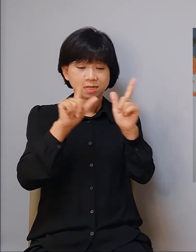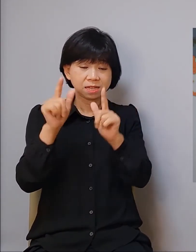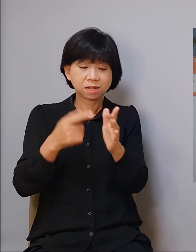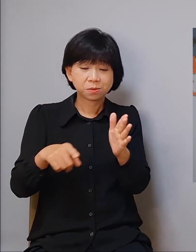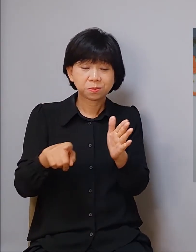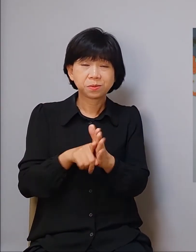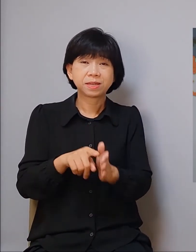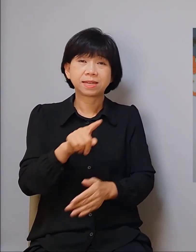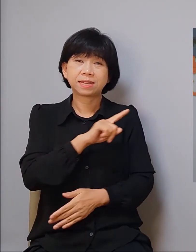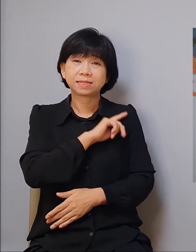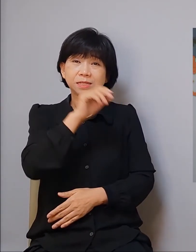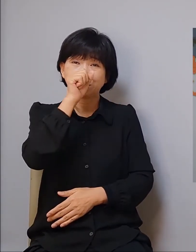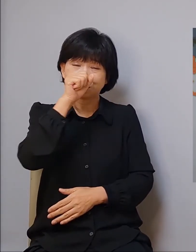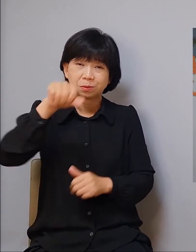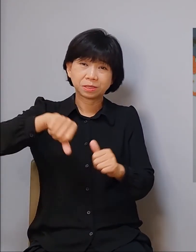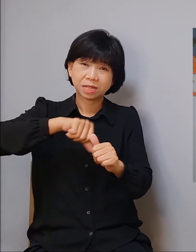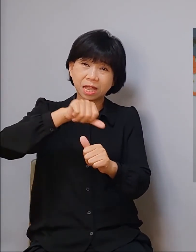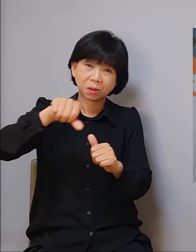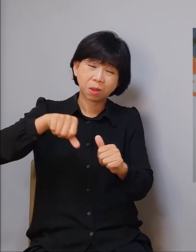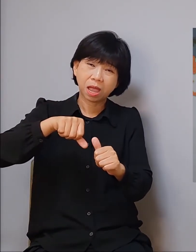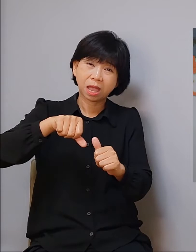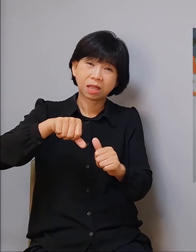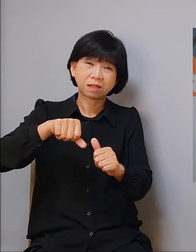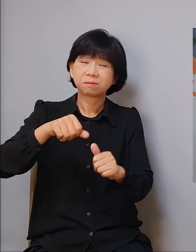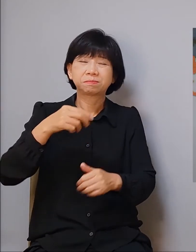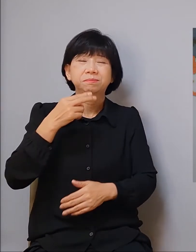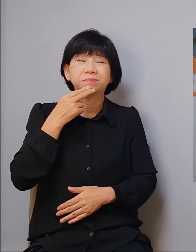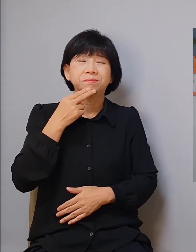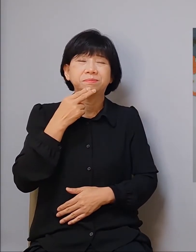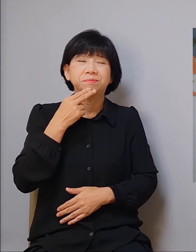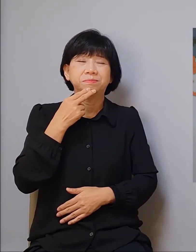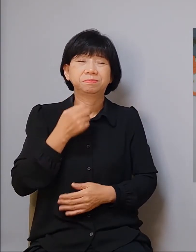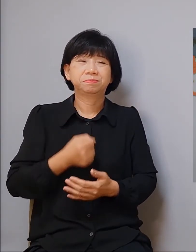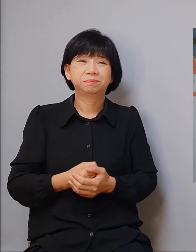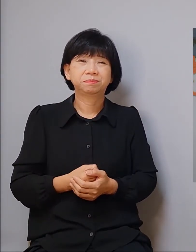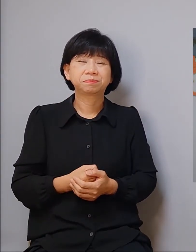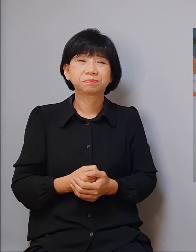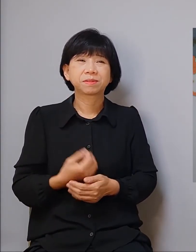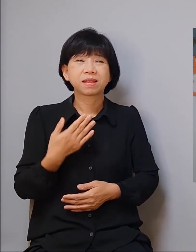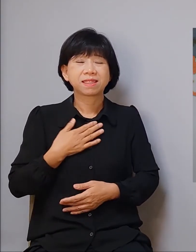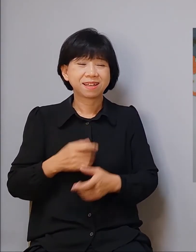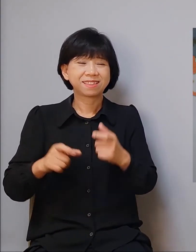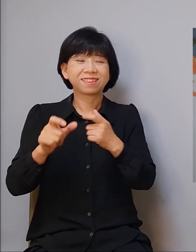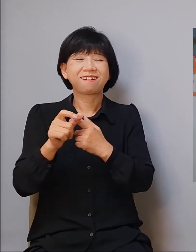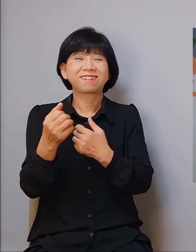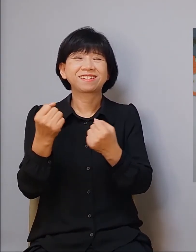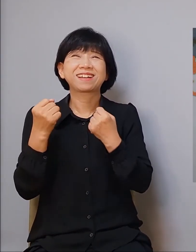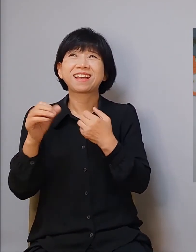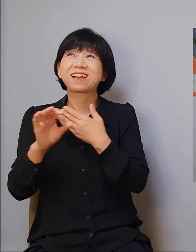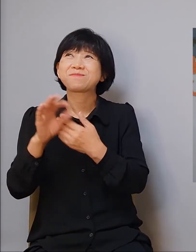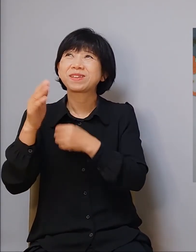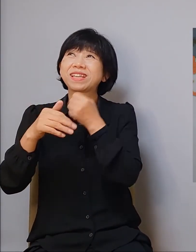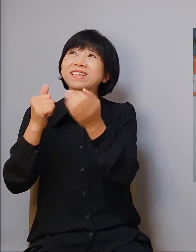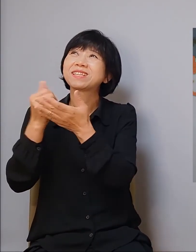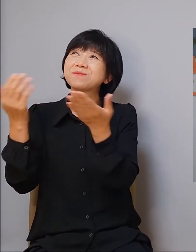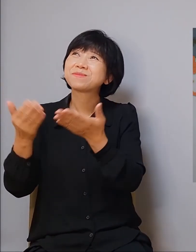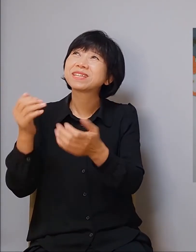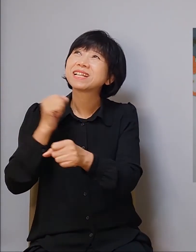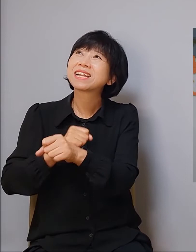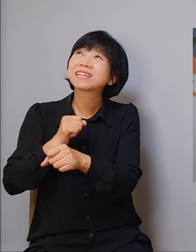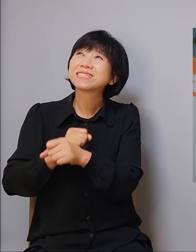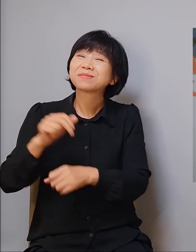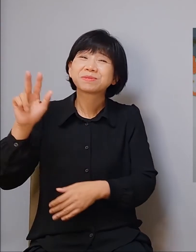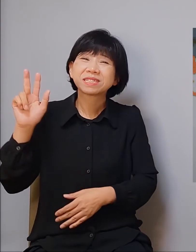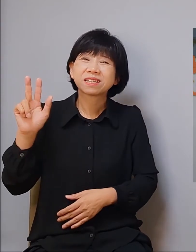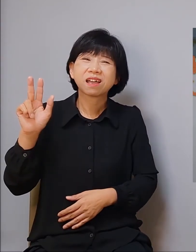위한 가장 좋은 상황과 현실은 없습니다. 제가 더 건강해지면 하나님의 일 하겠습니다. 이런